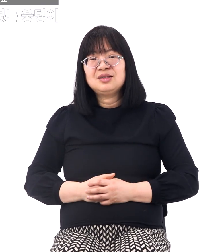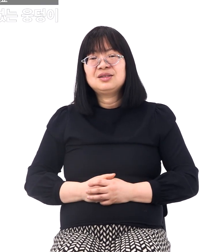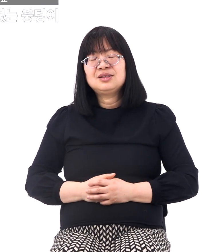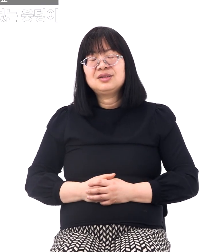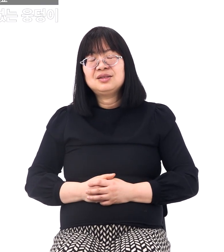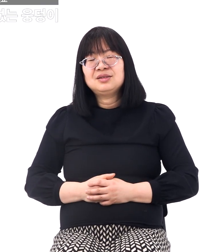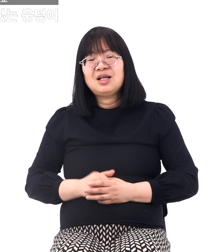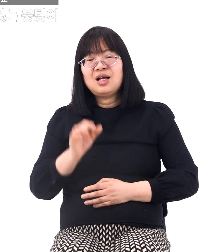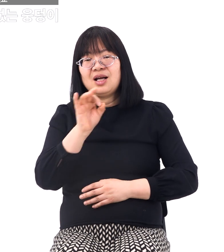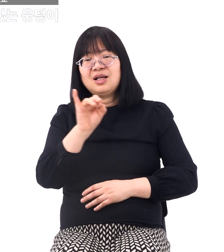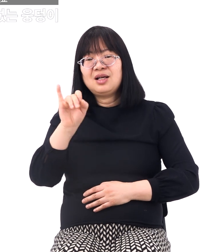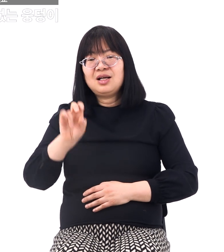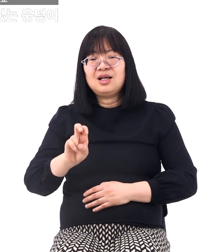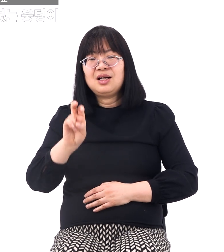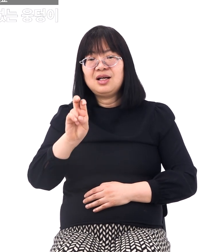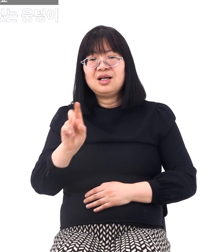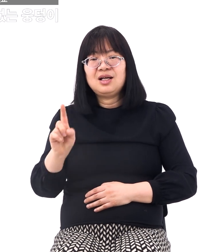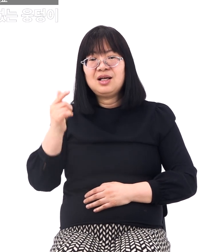고도소서